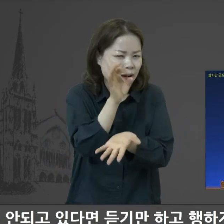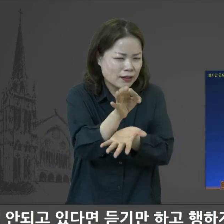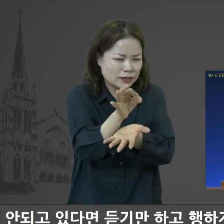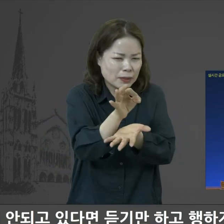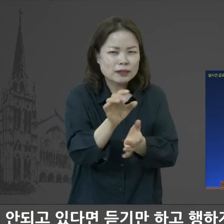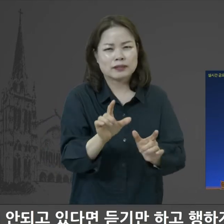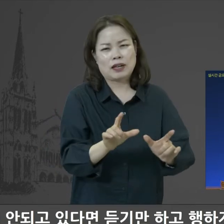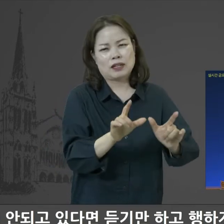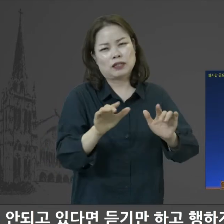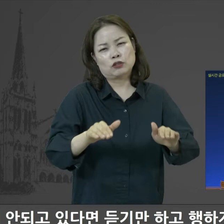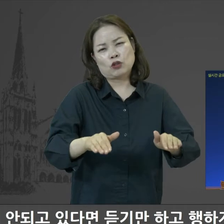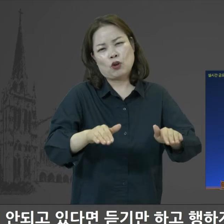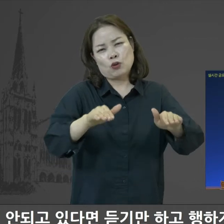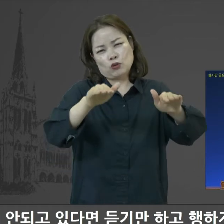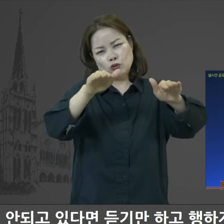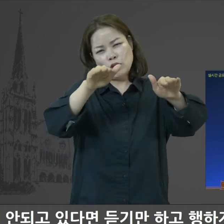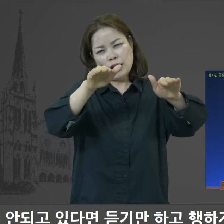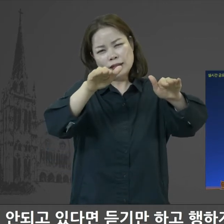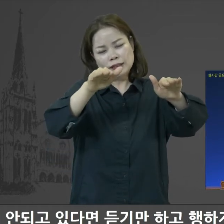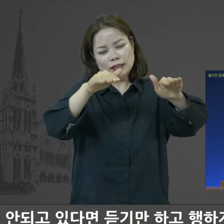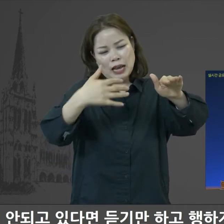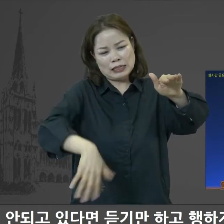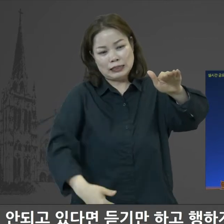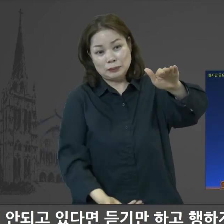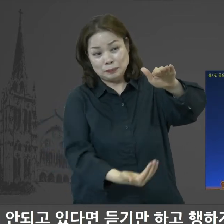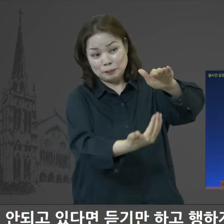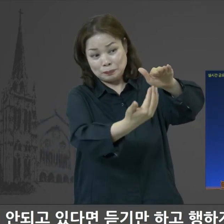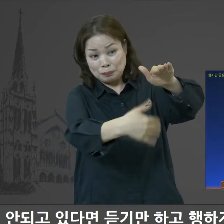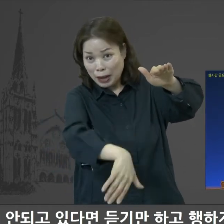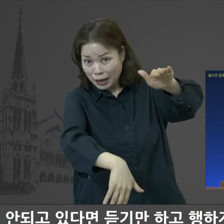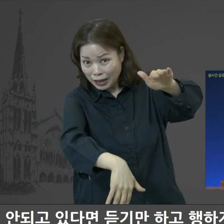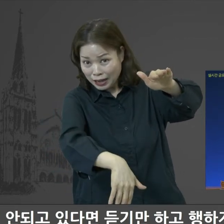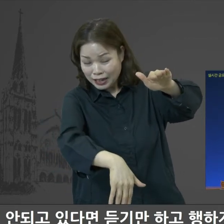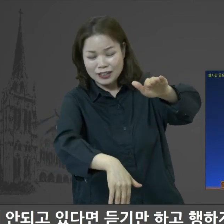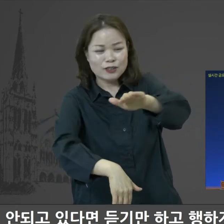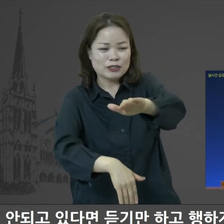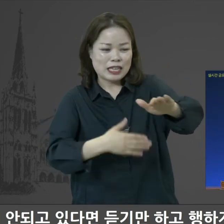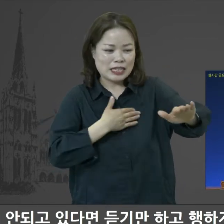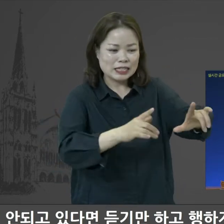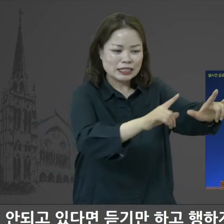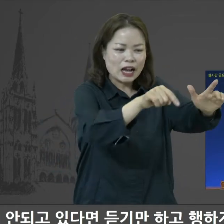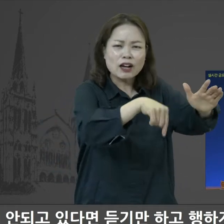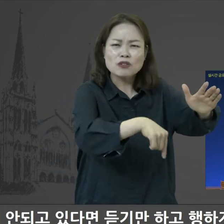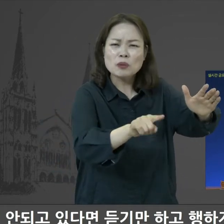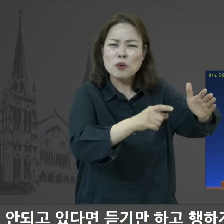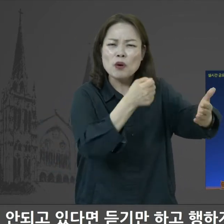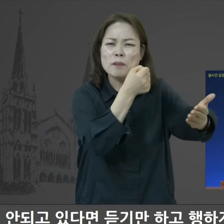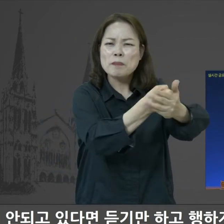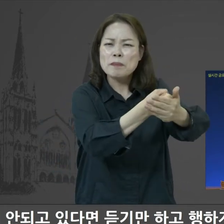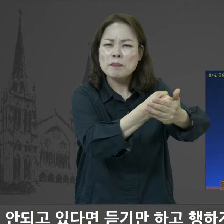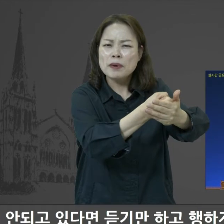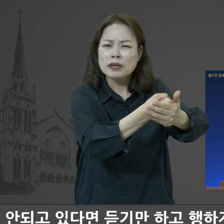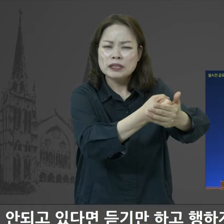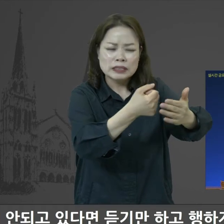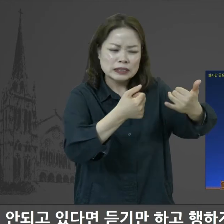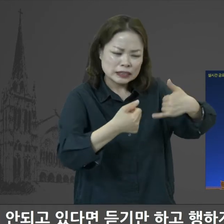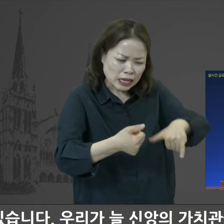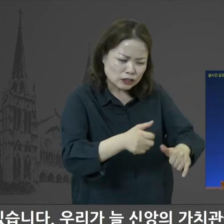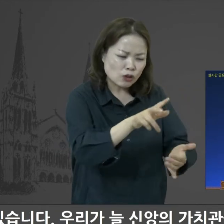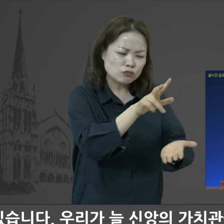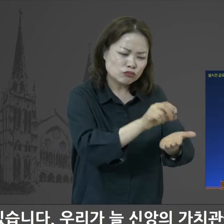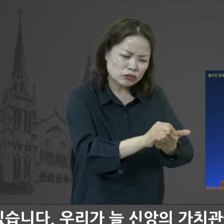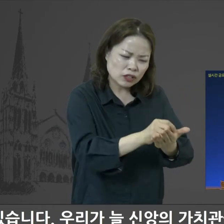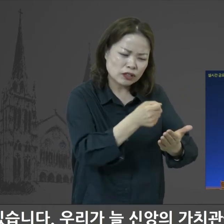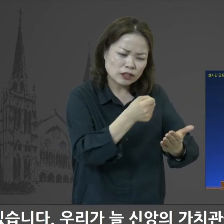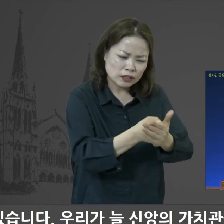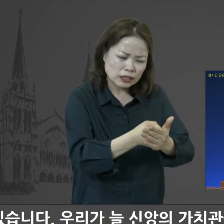사는 성숙한 자리에 가는 데까지는 아직 이르지 못할지라도 내 삶 가운데 무엇인가 결정할 때, 자녀의 문제를 결정할 때,